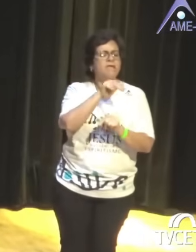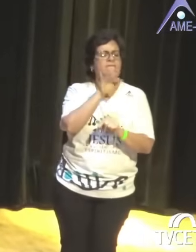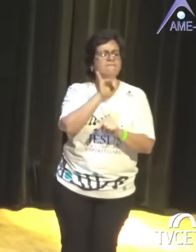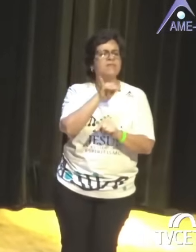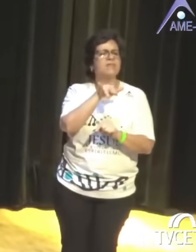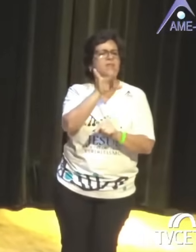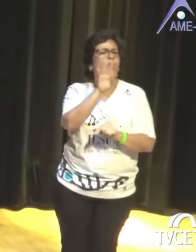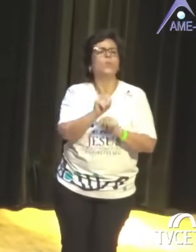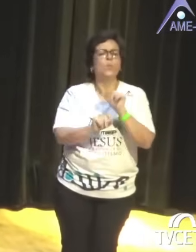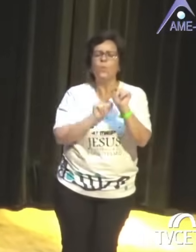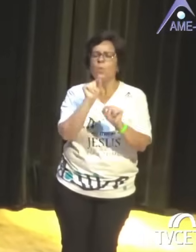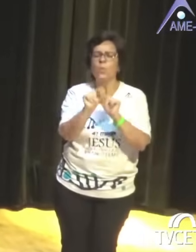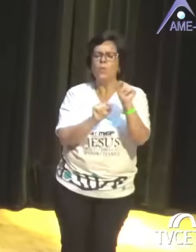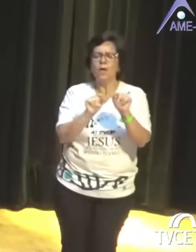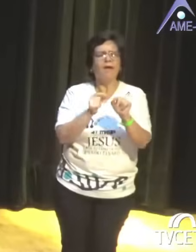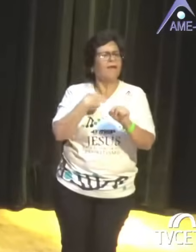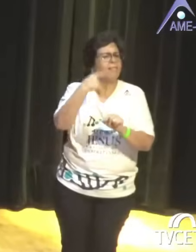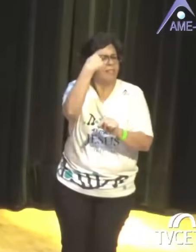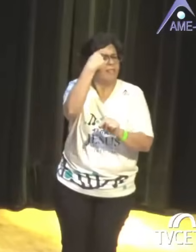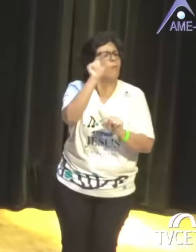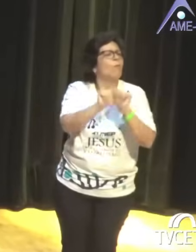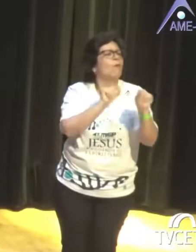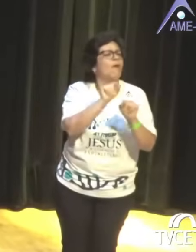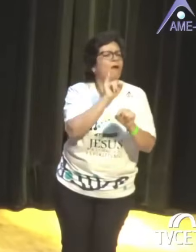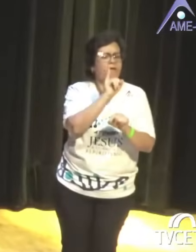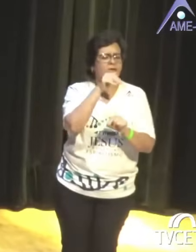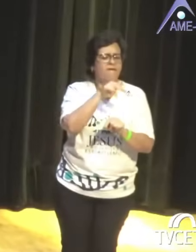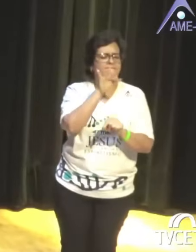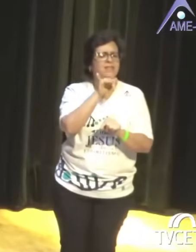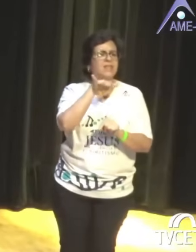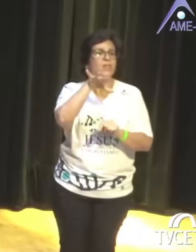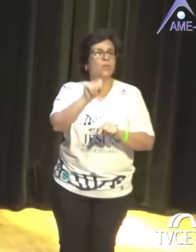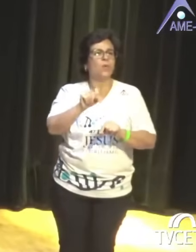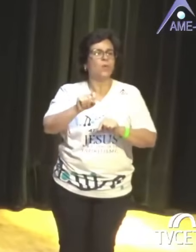infinito você quer entender o que que é infinito